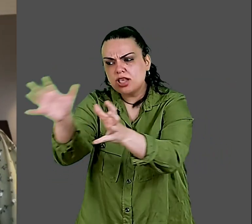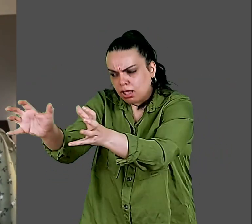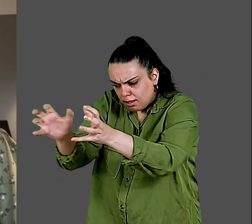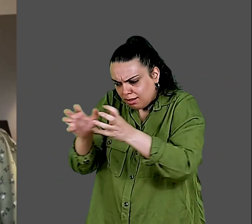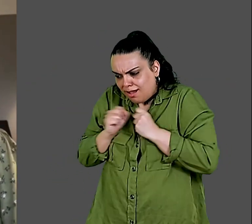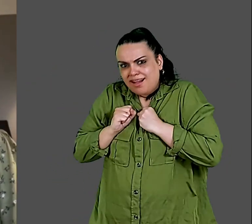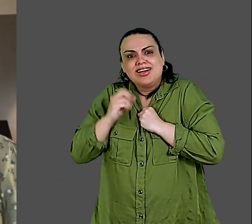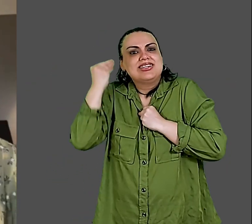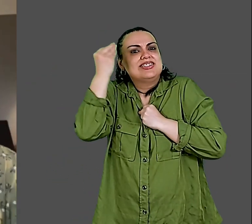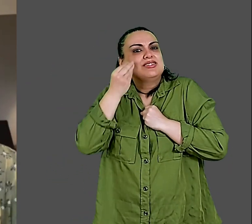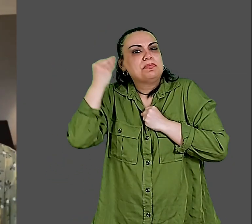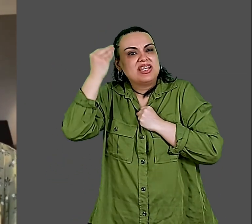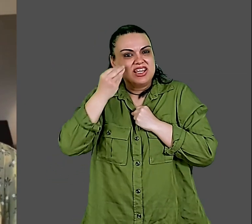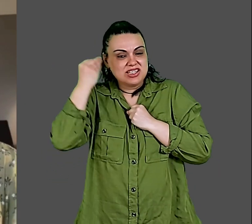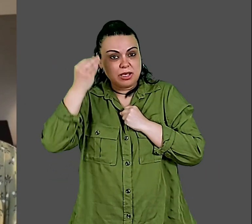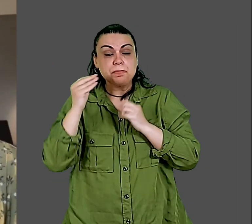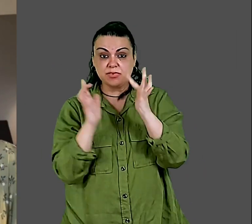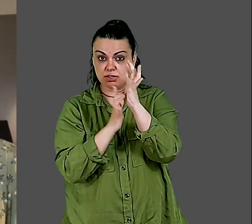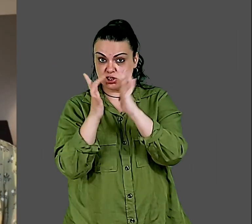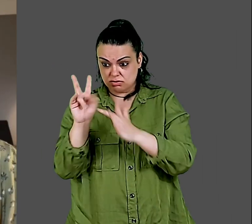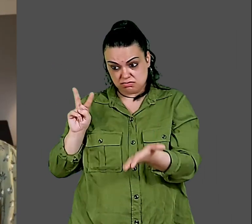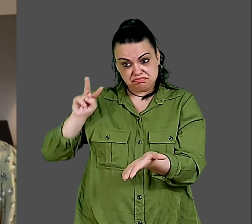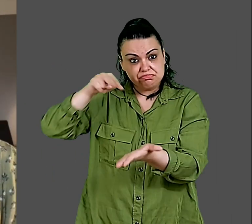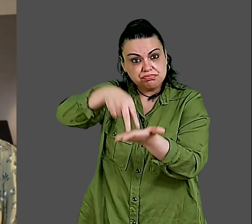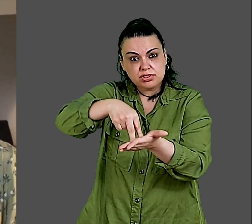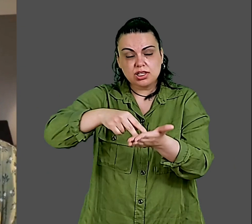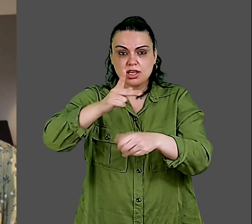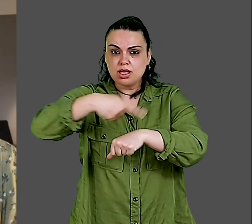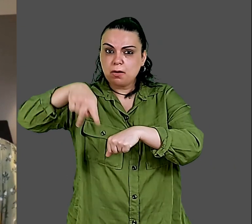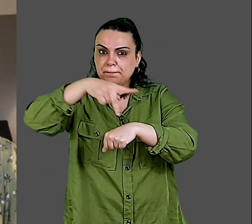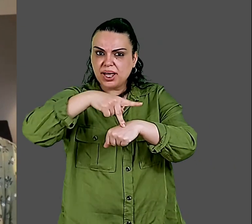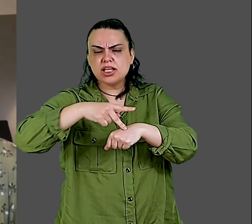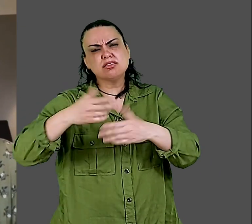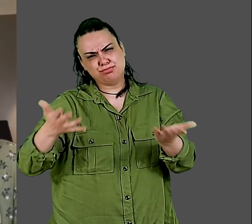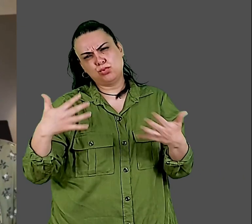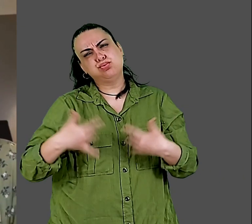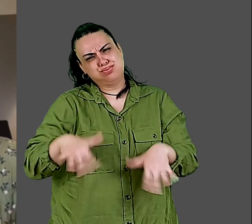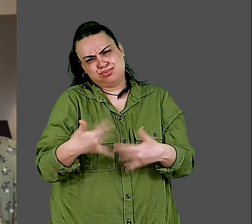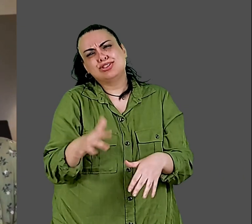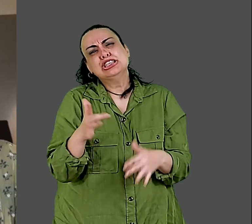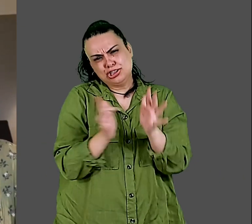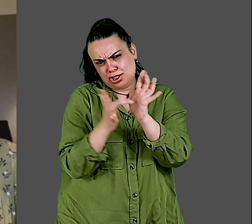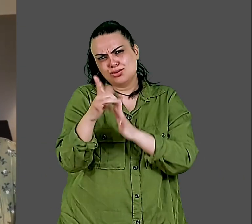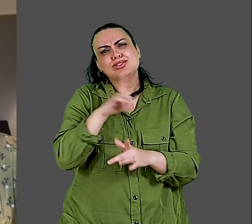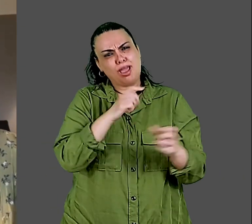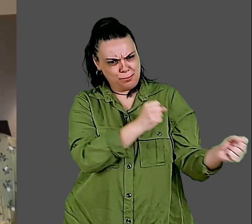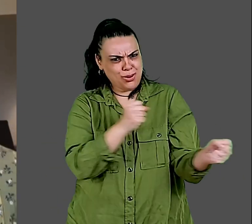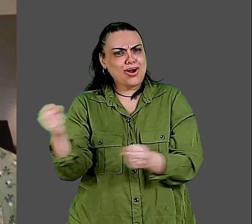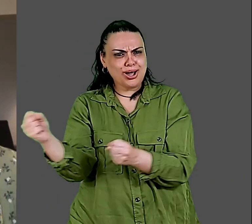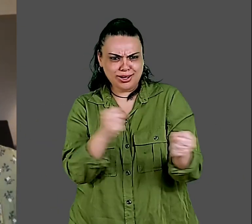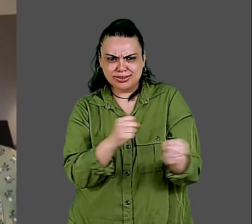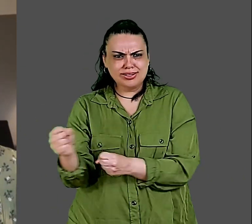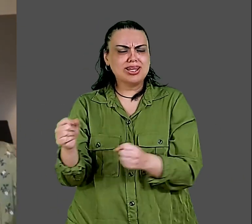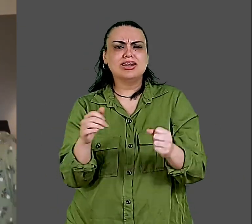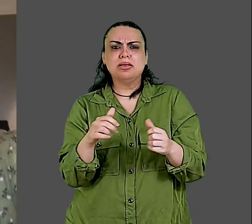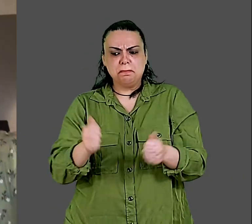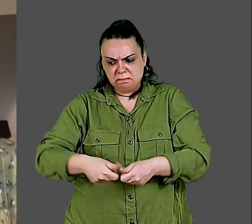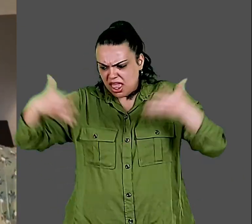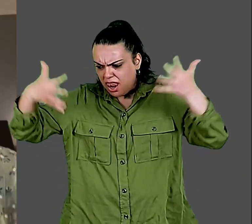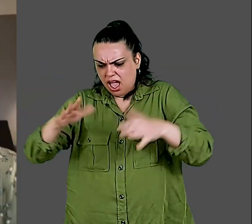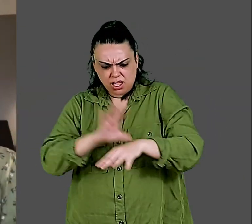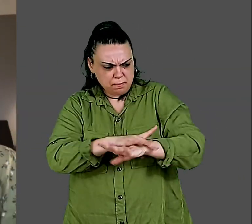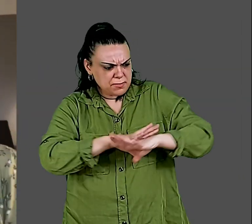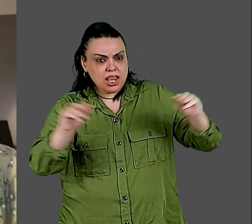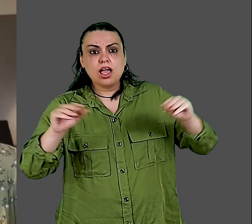de viver o que ele tem para fazer. Quando Jesus chegou na sua pátria, já estava mais do que provado que poder ele não tinha falta. Aonde ele